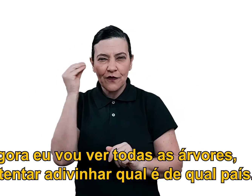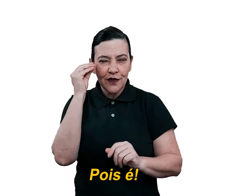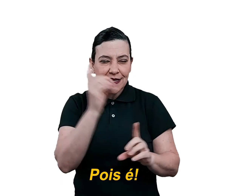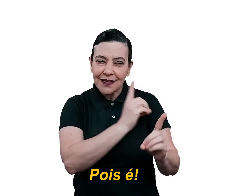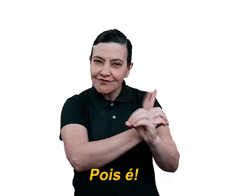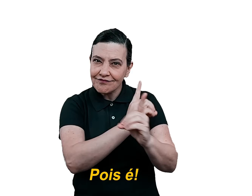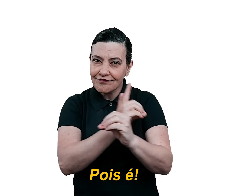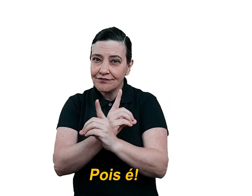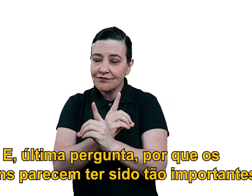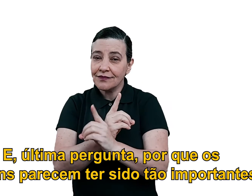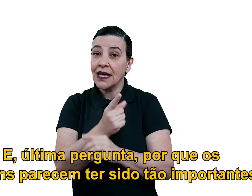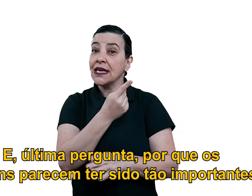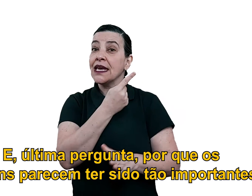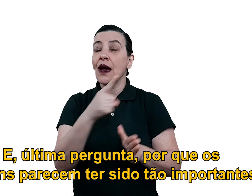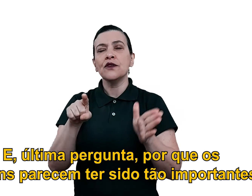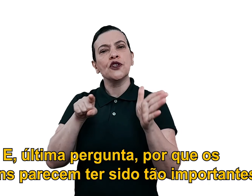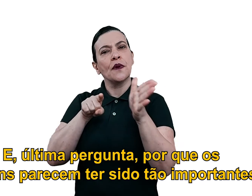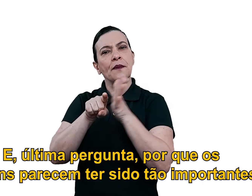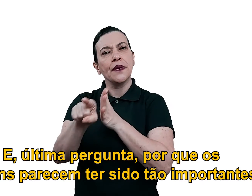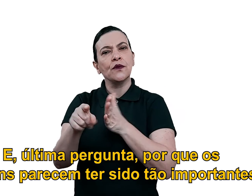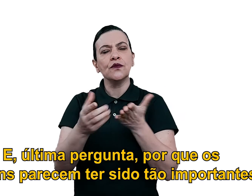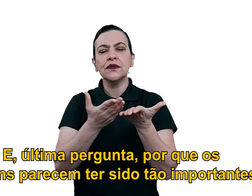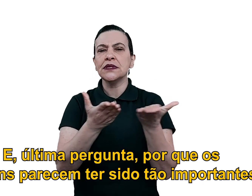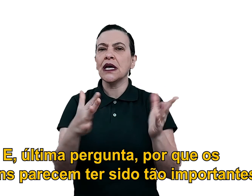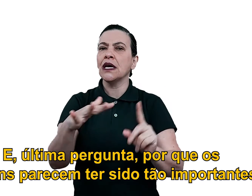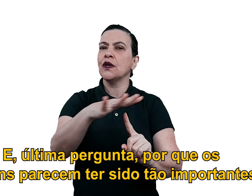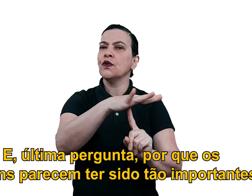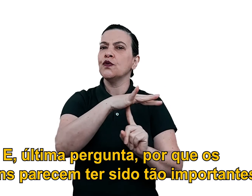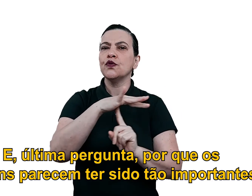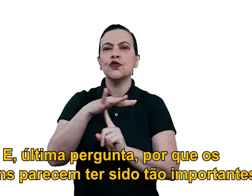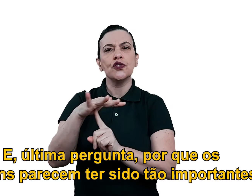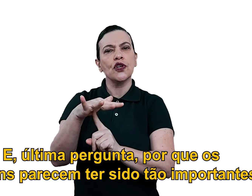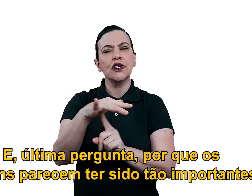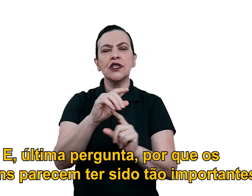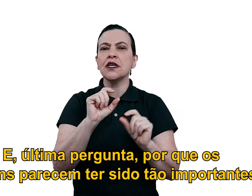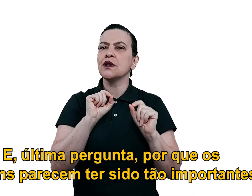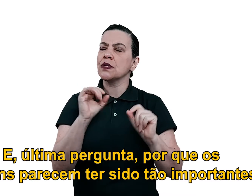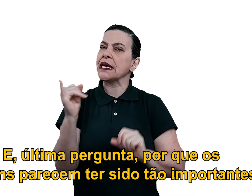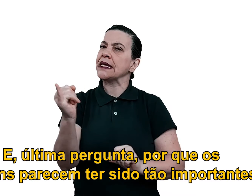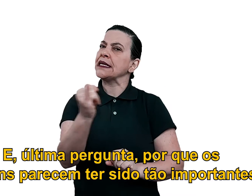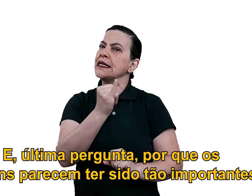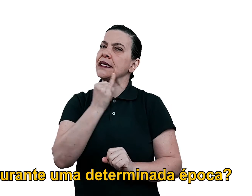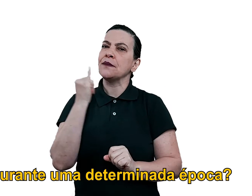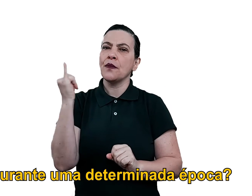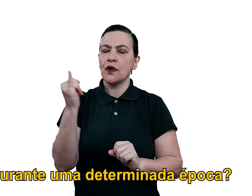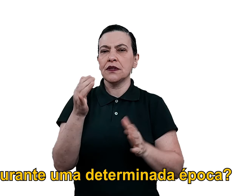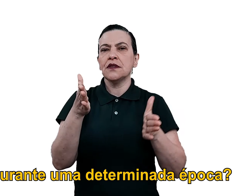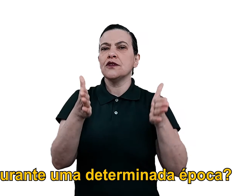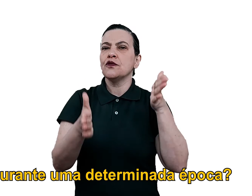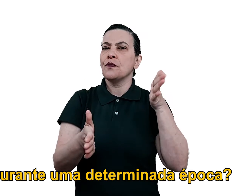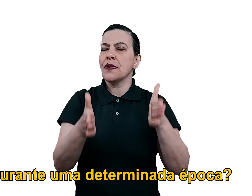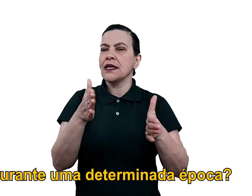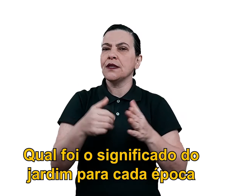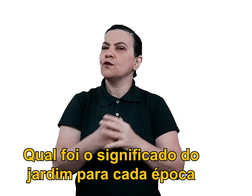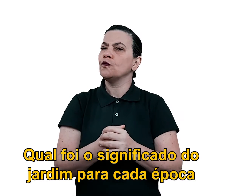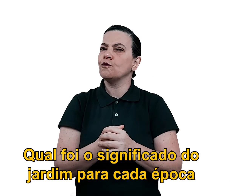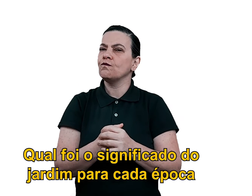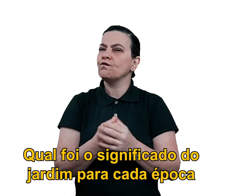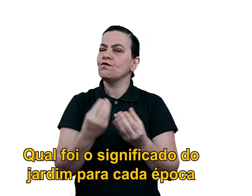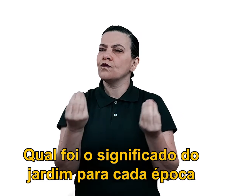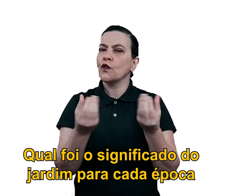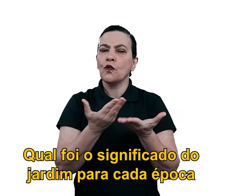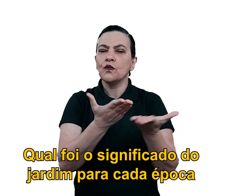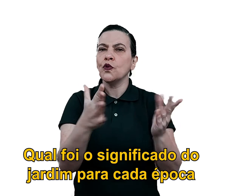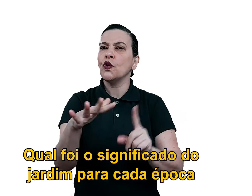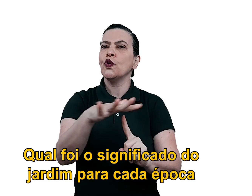país. Pois é. E última pergunta, por que os jardins eles pareciam ter sido tão importantes durante uma determinada época? Tipo assim, qual que